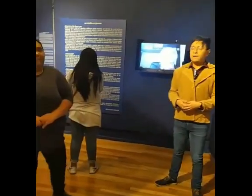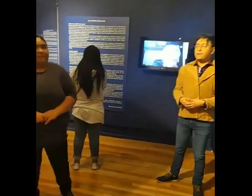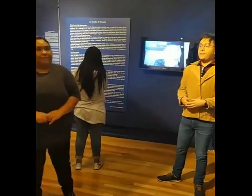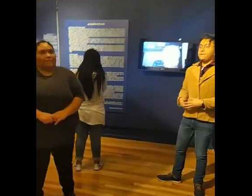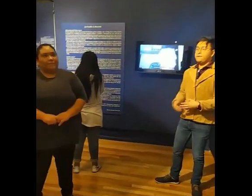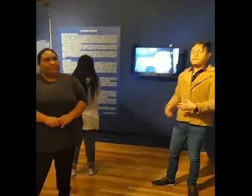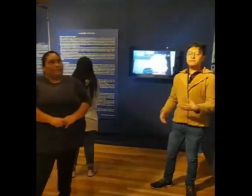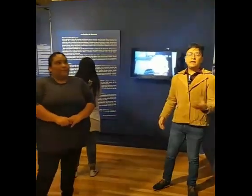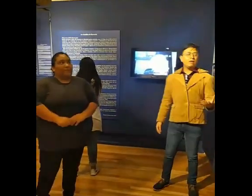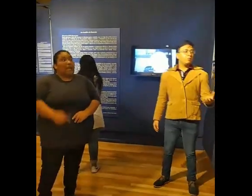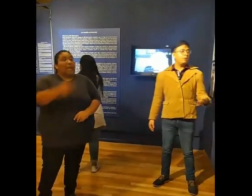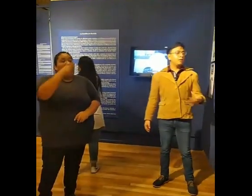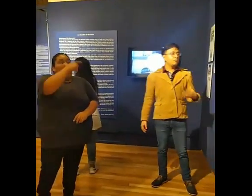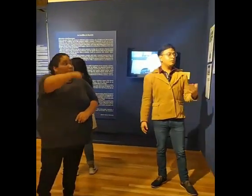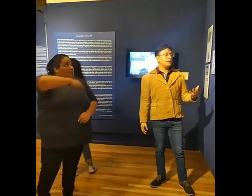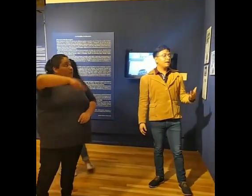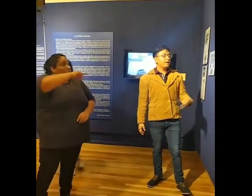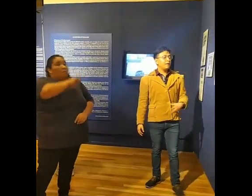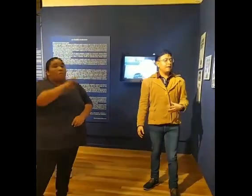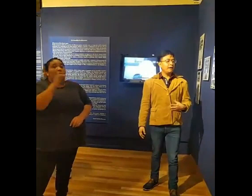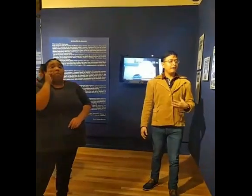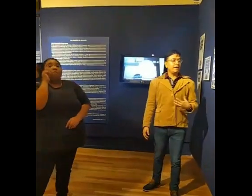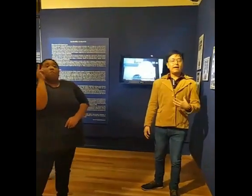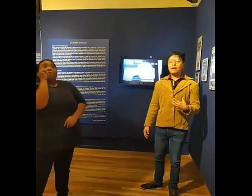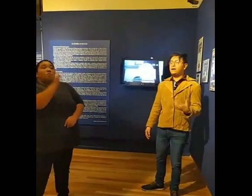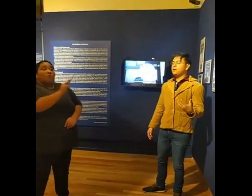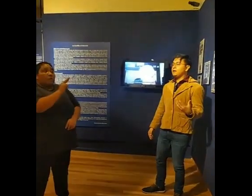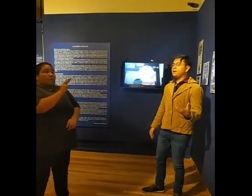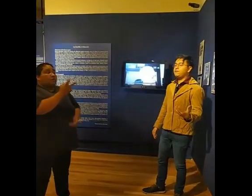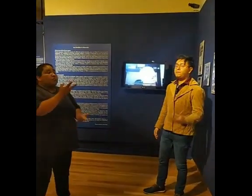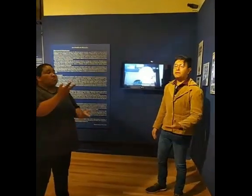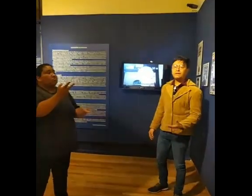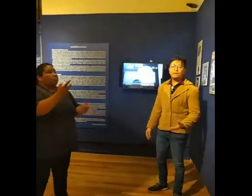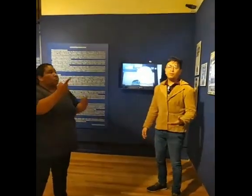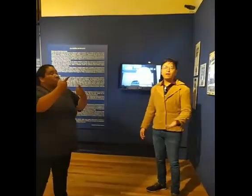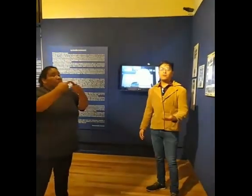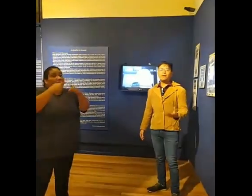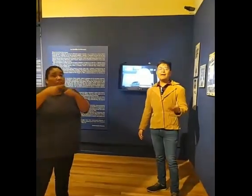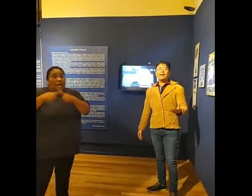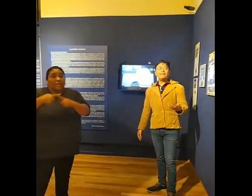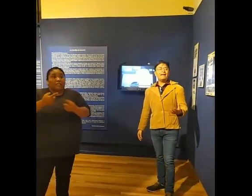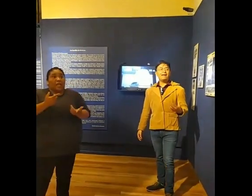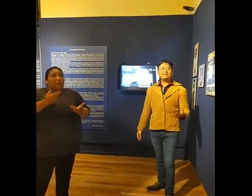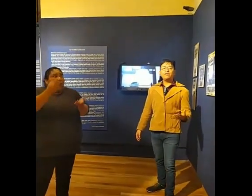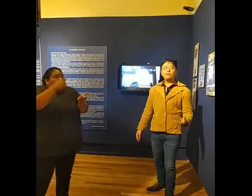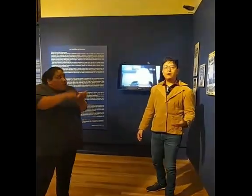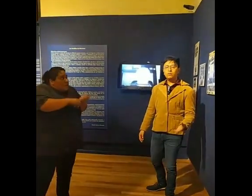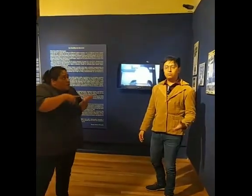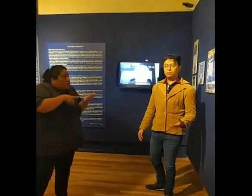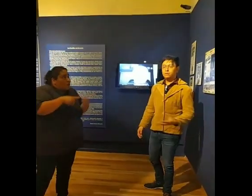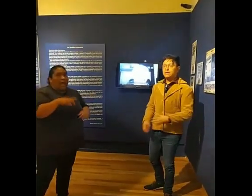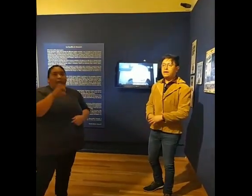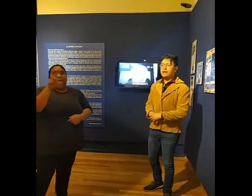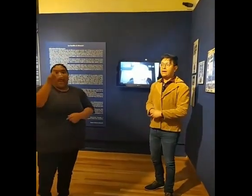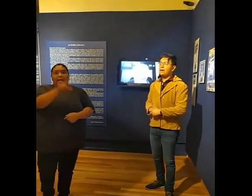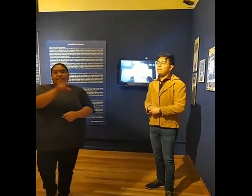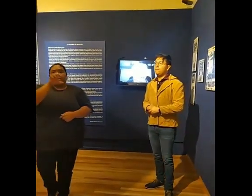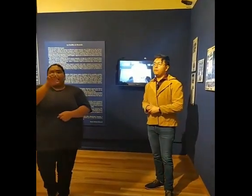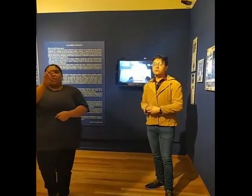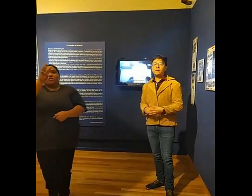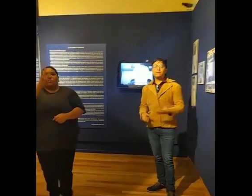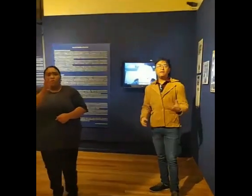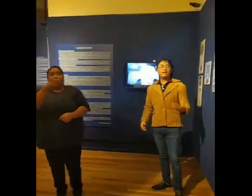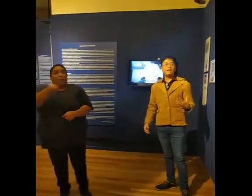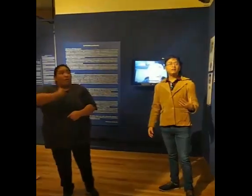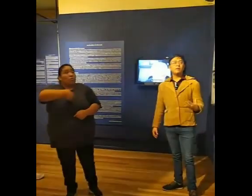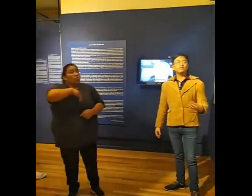eh, de este lado podemos ver la parte del jurado de la XW, eh,